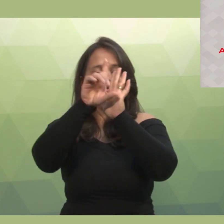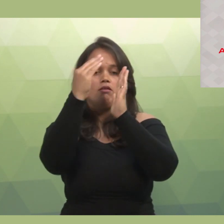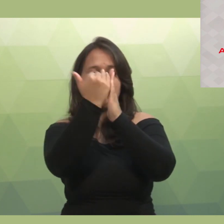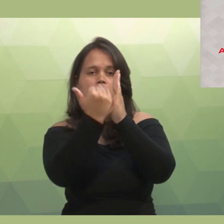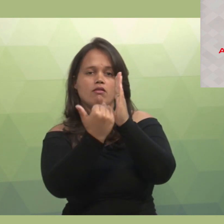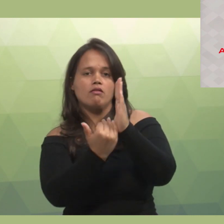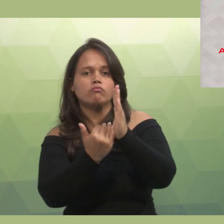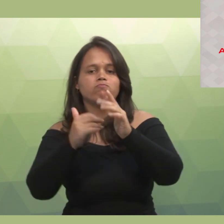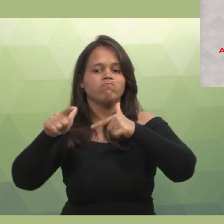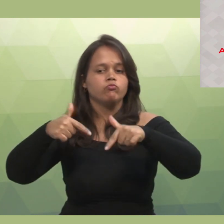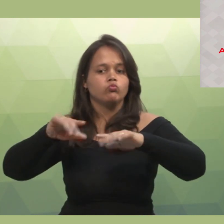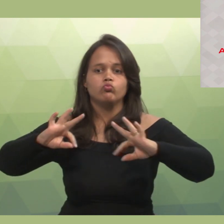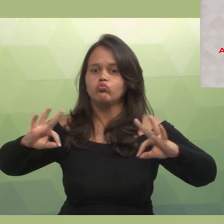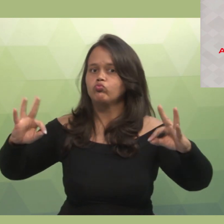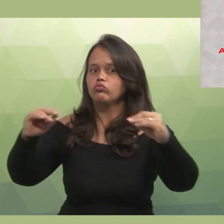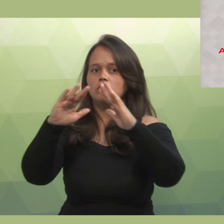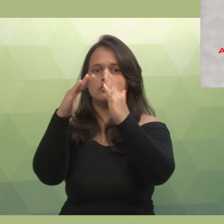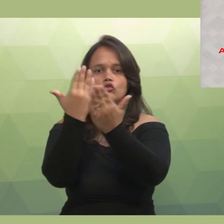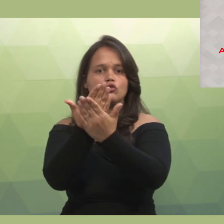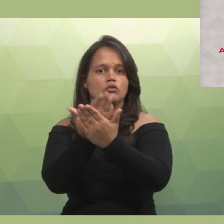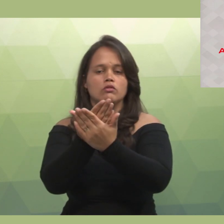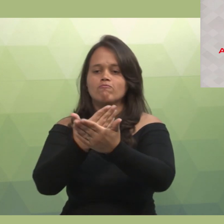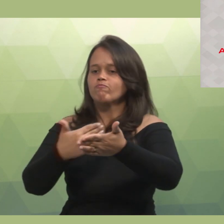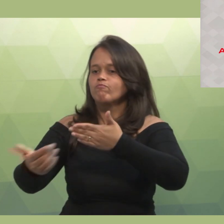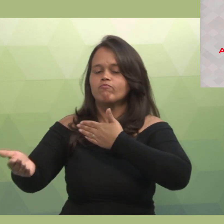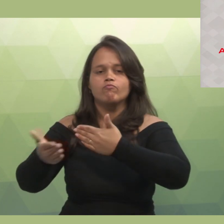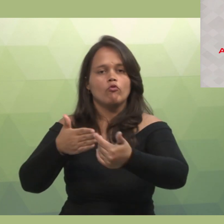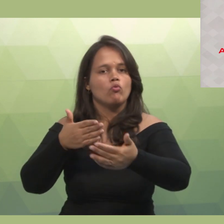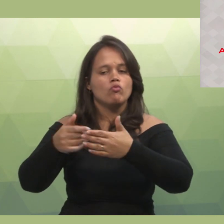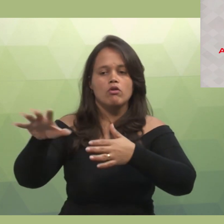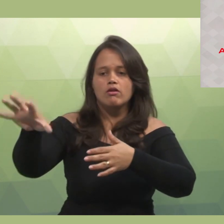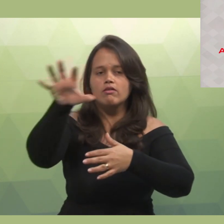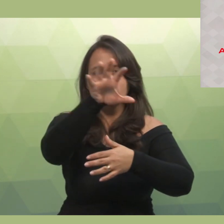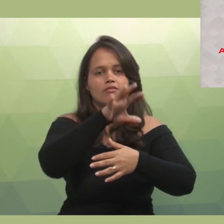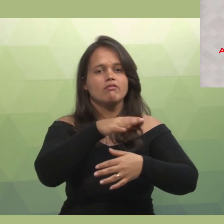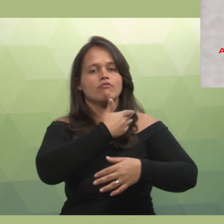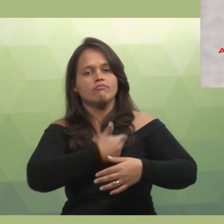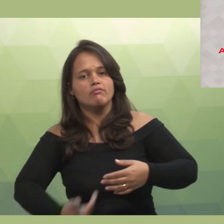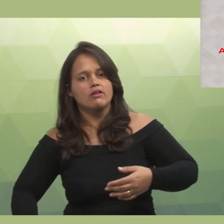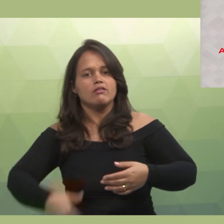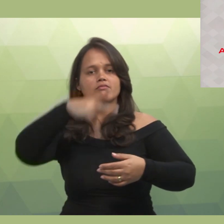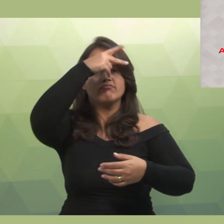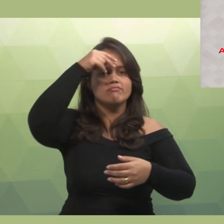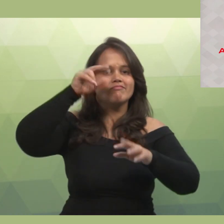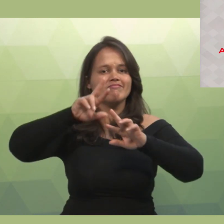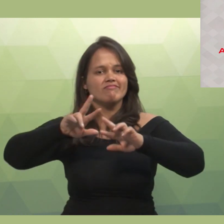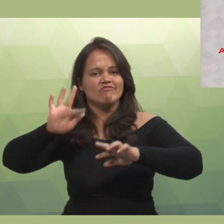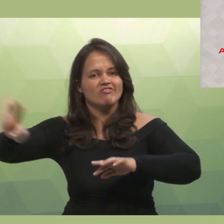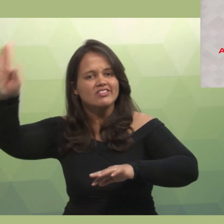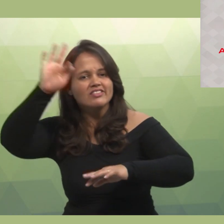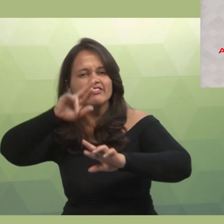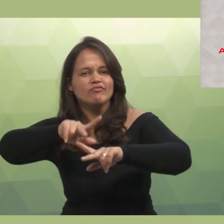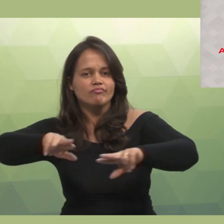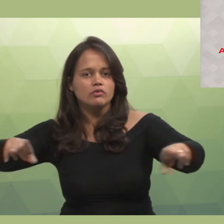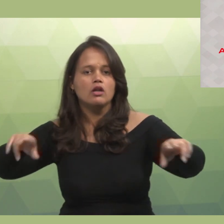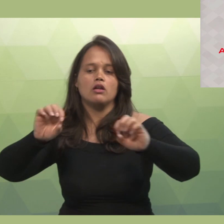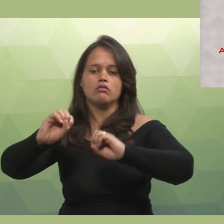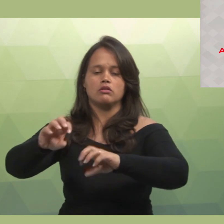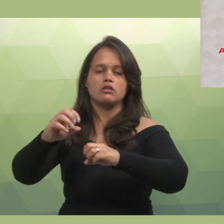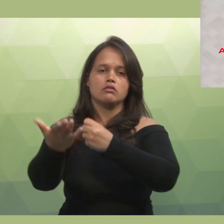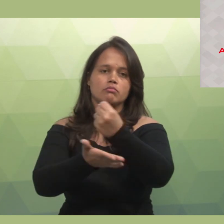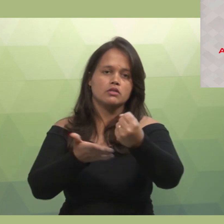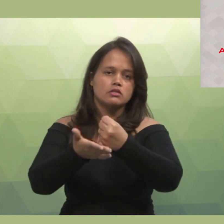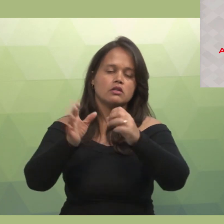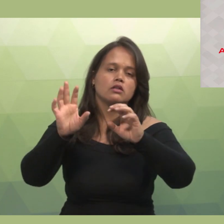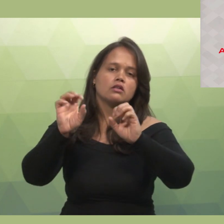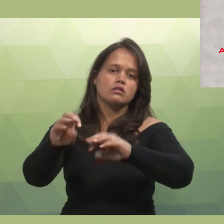propostas legais que devem ser trabalhadas por todas as instituições, em todas as esferas governamentais, quando se